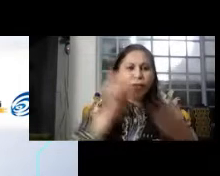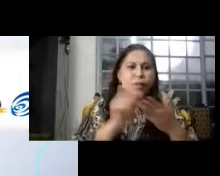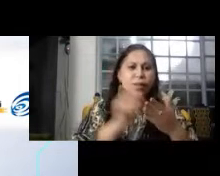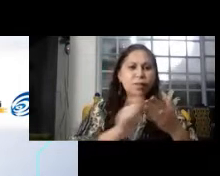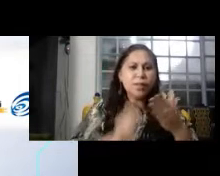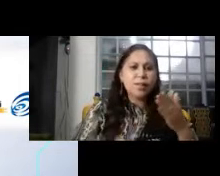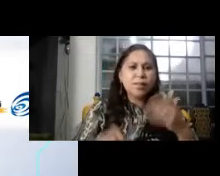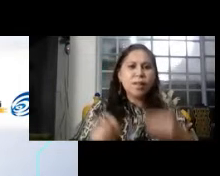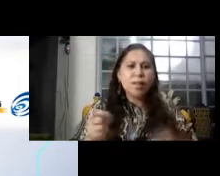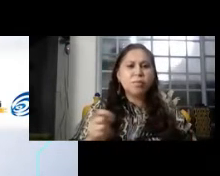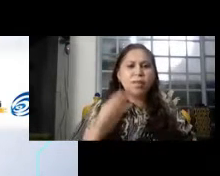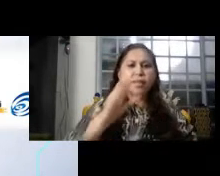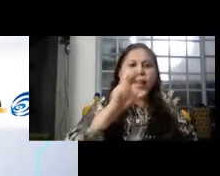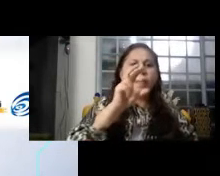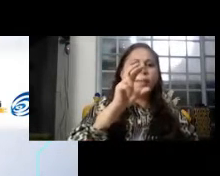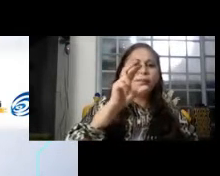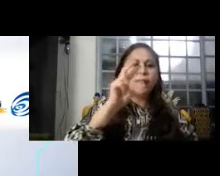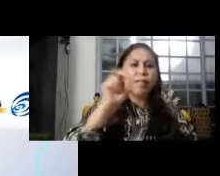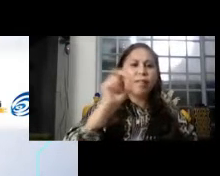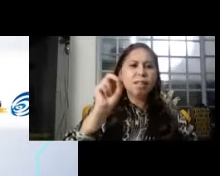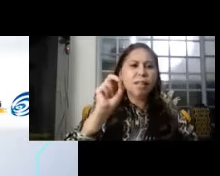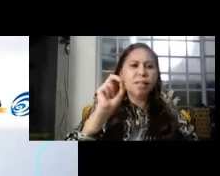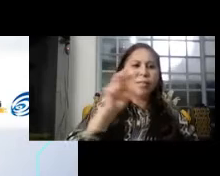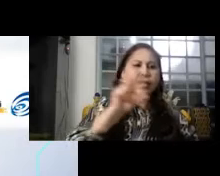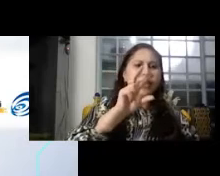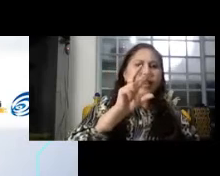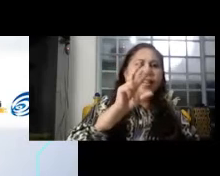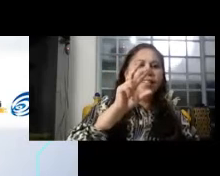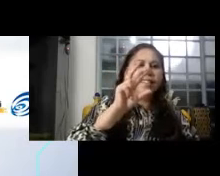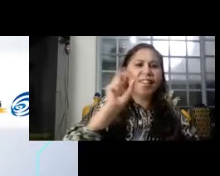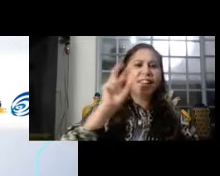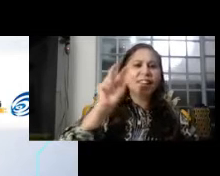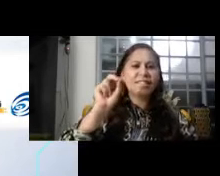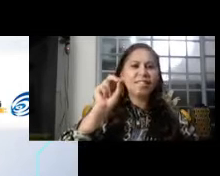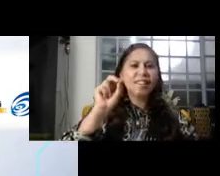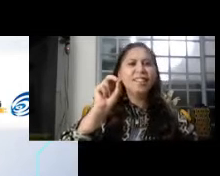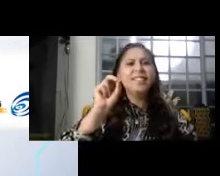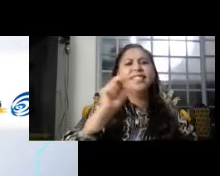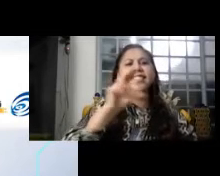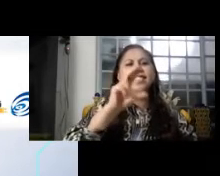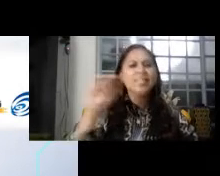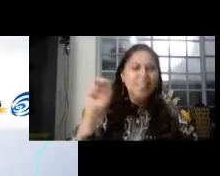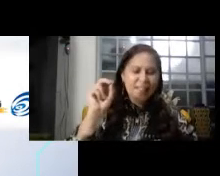você for anotar o tanto que sinal que aprendeu, vai dar uns 500. 500.